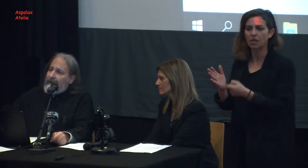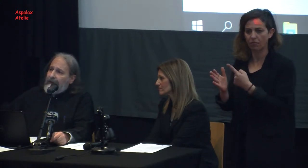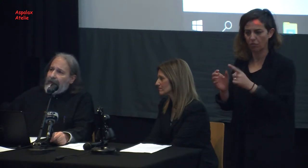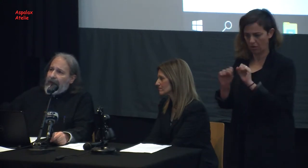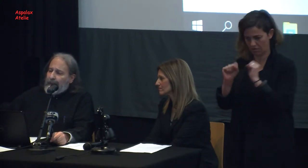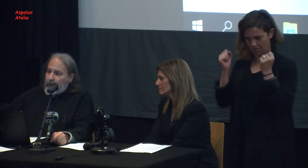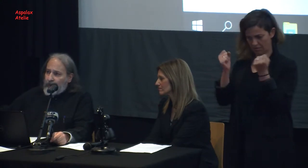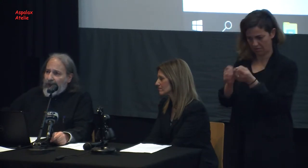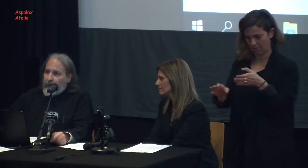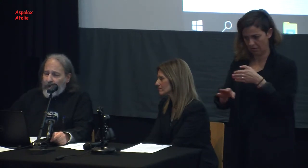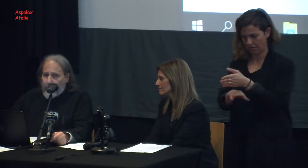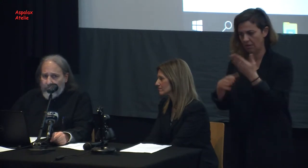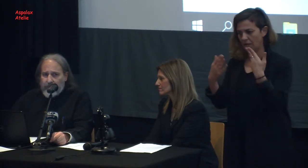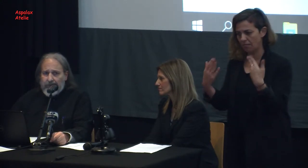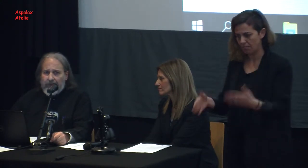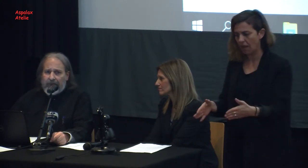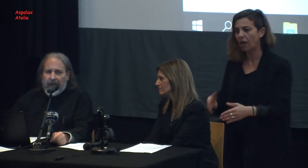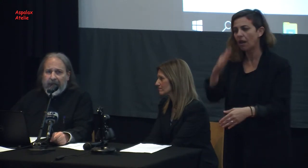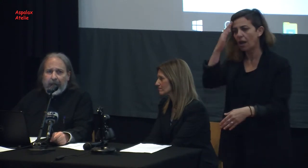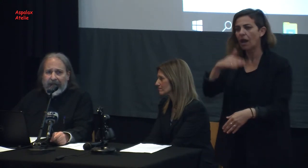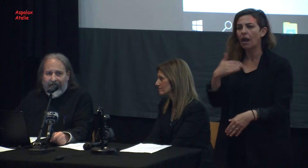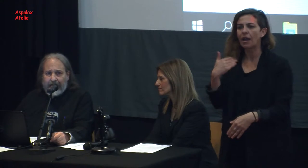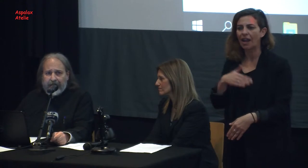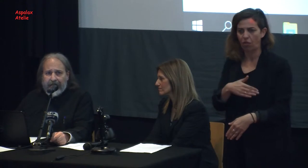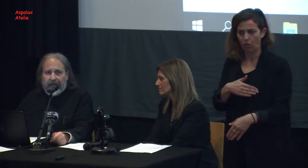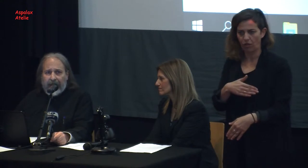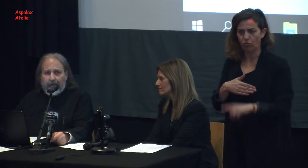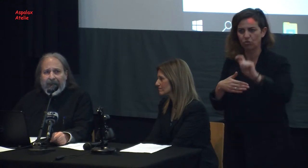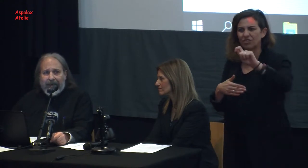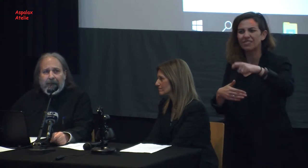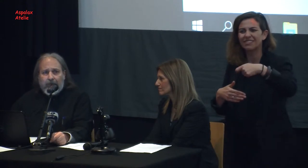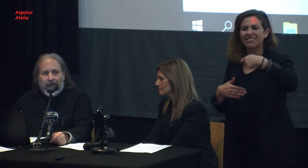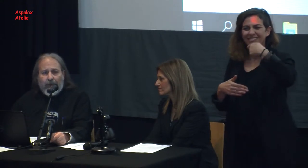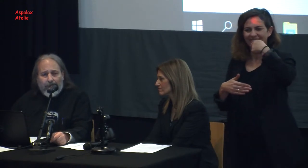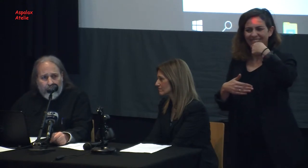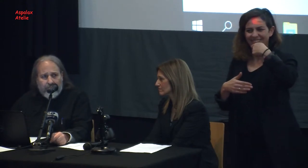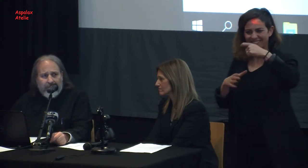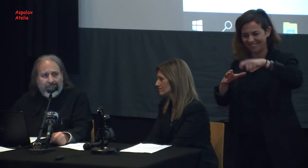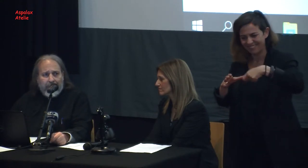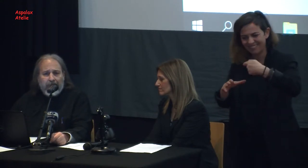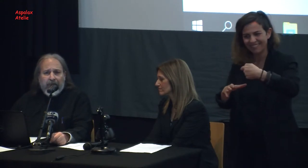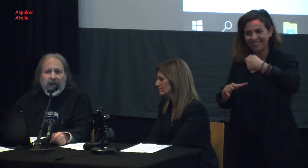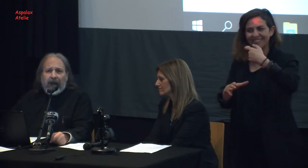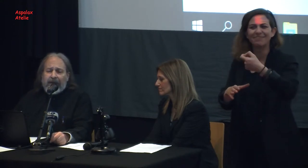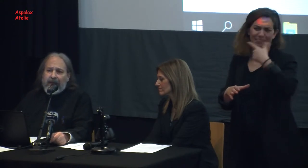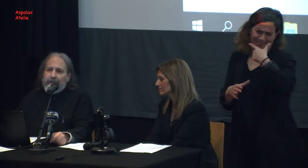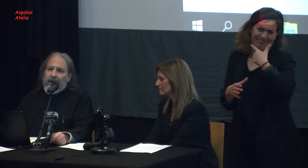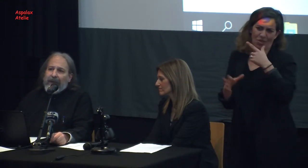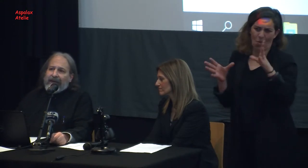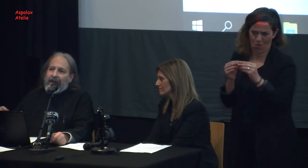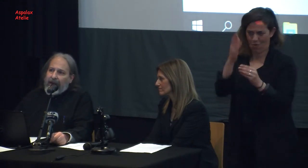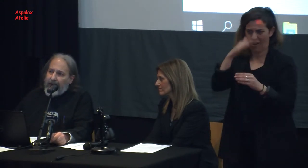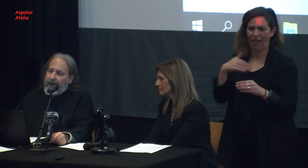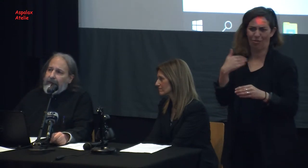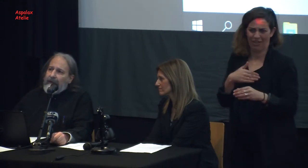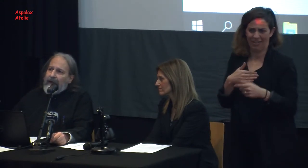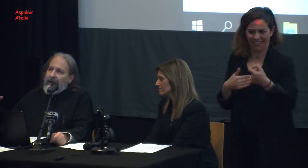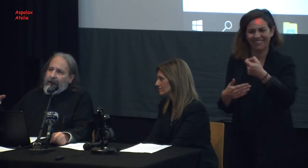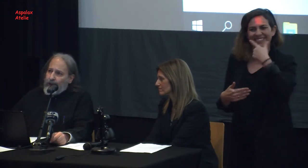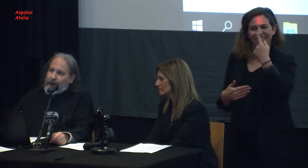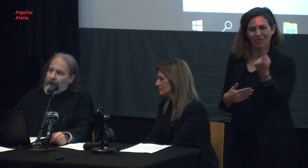Μετέλαβα από τους καθολικούς τη Θεία Μετάληψη, πήρα τη Θεία Μετάληψη από τους καθολικούς, σαν μια